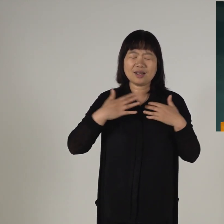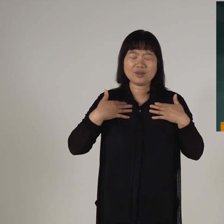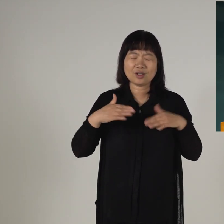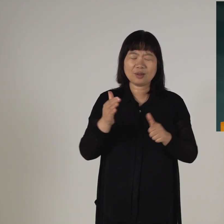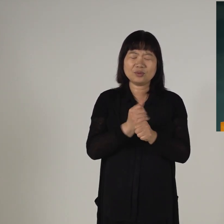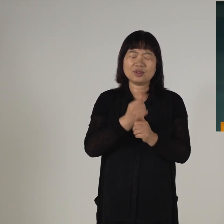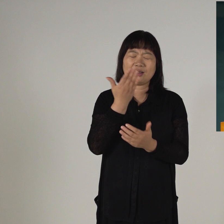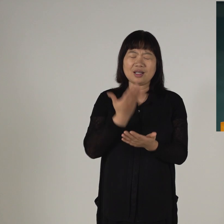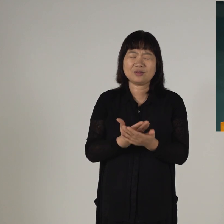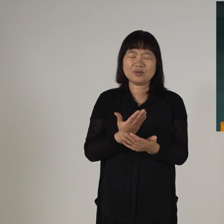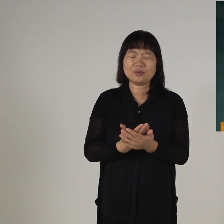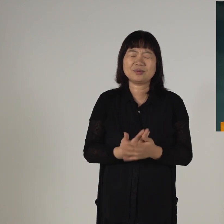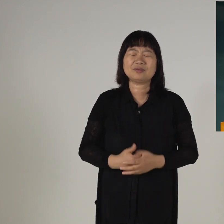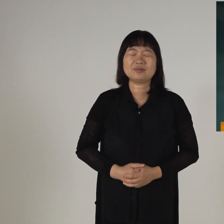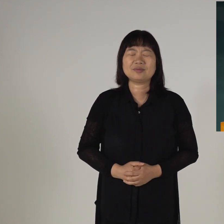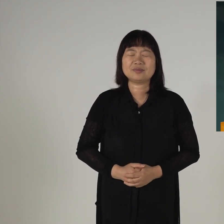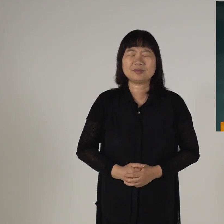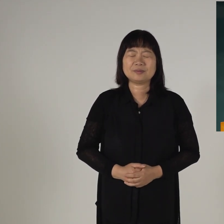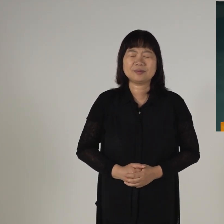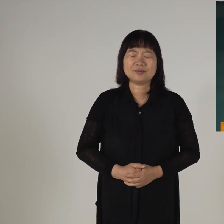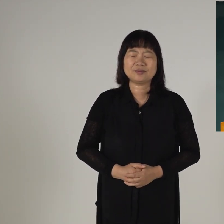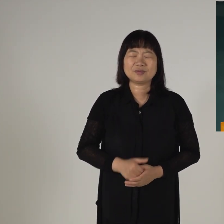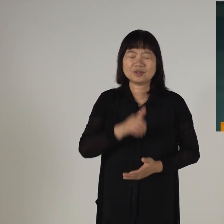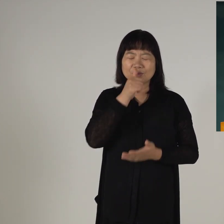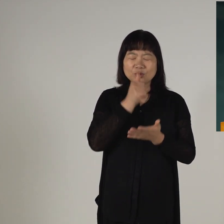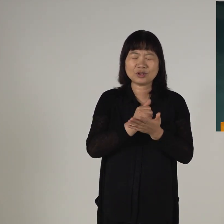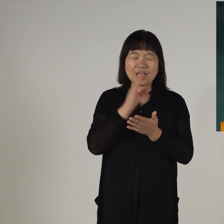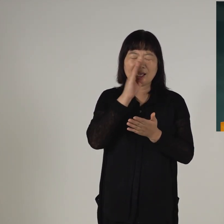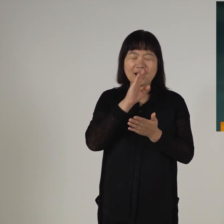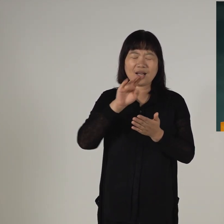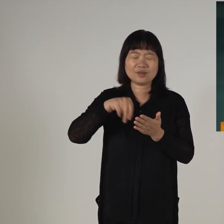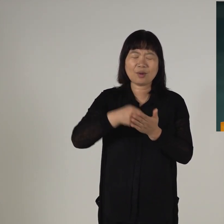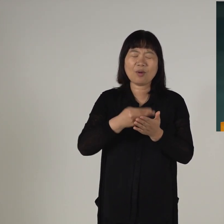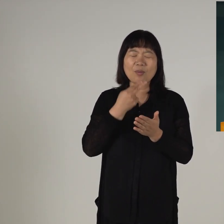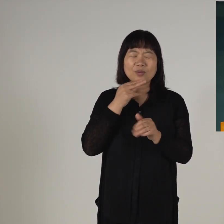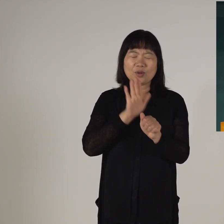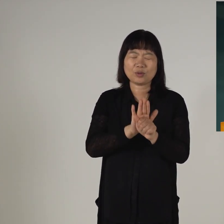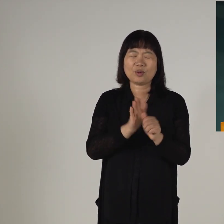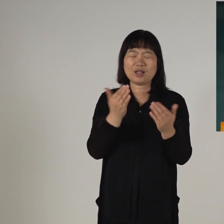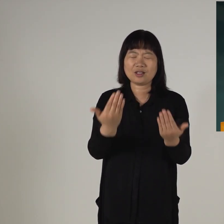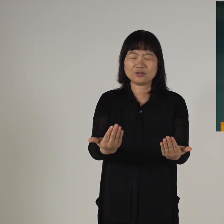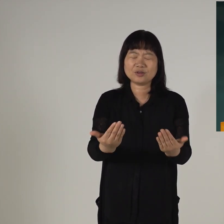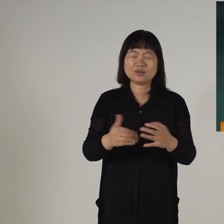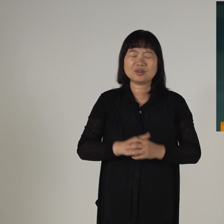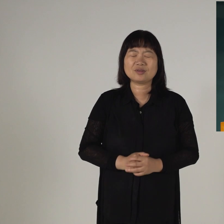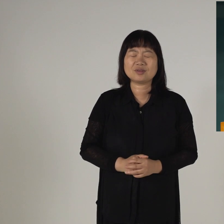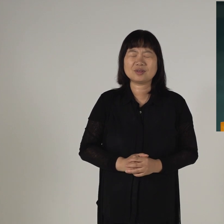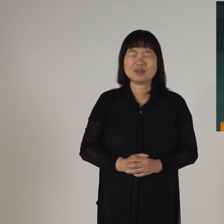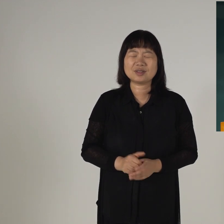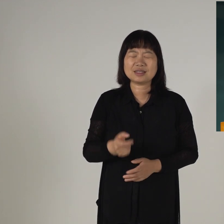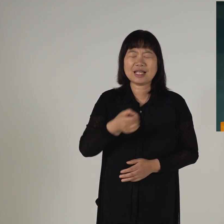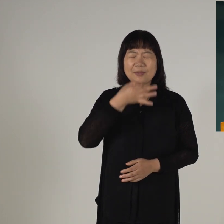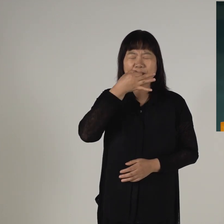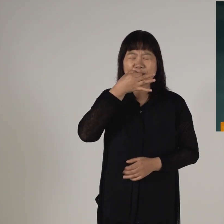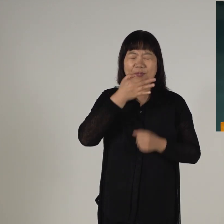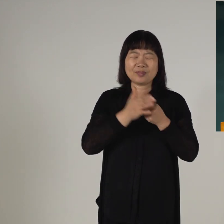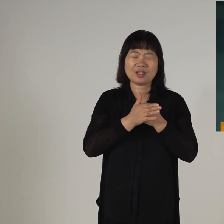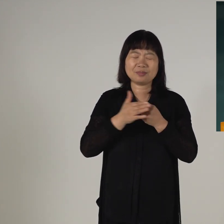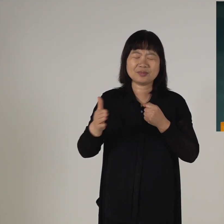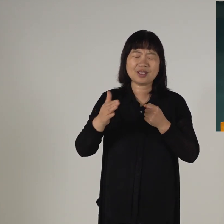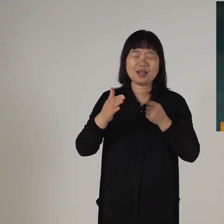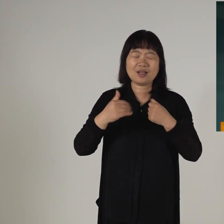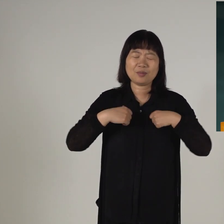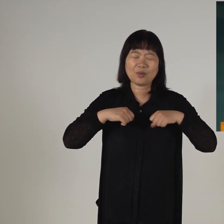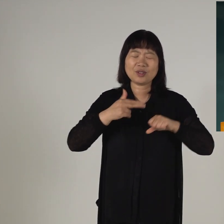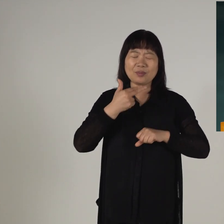붙잡아 주시옵소서. 죄악에 넘어지지 않도록 도우시고 사소한 탐욕에